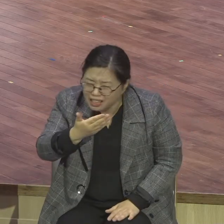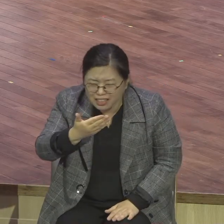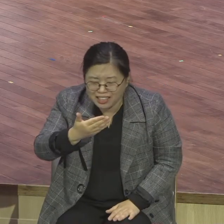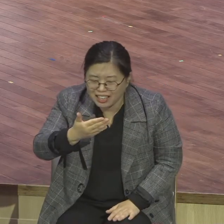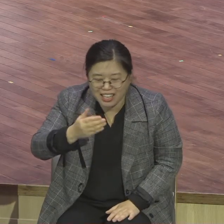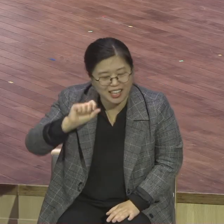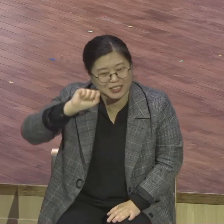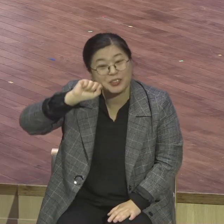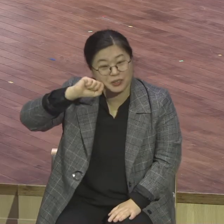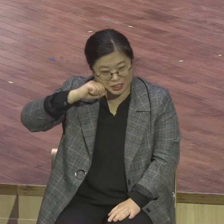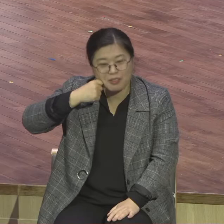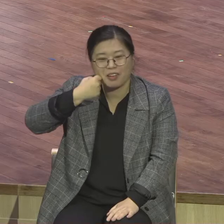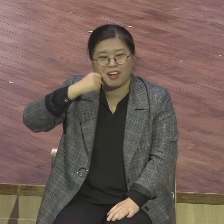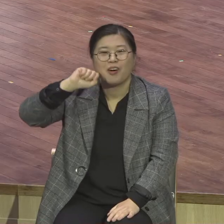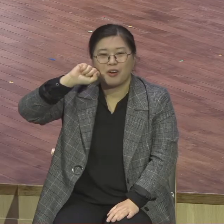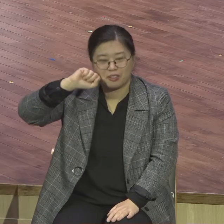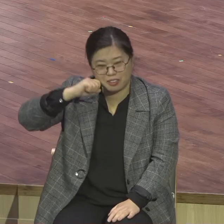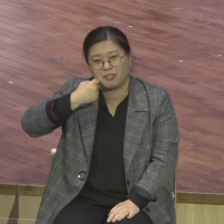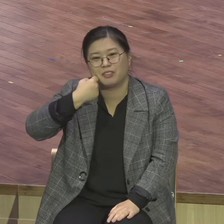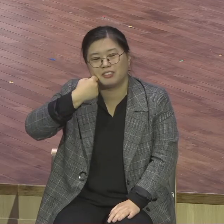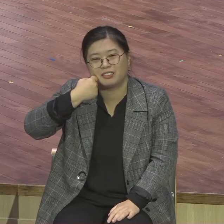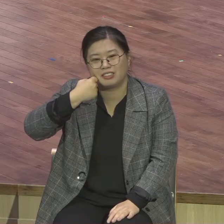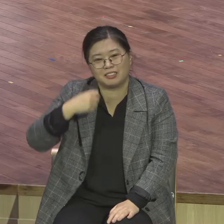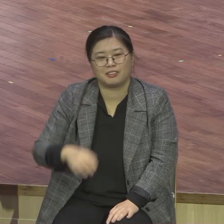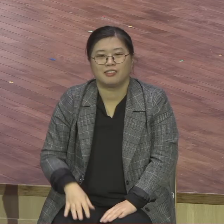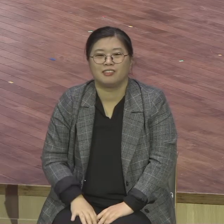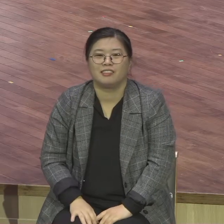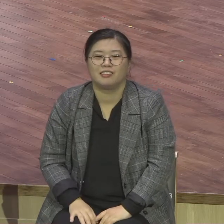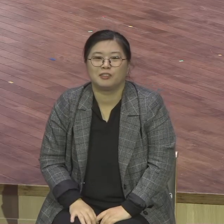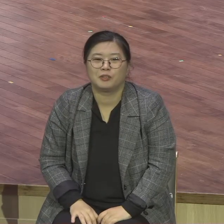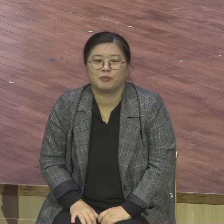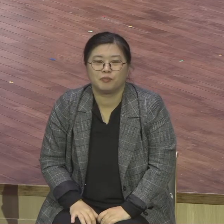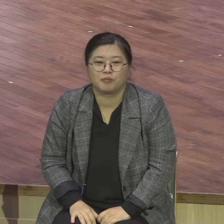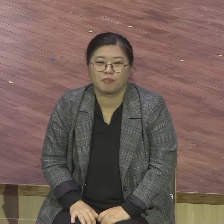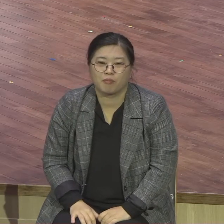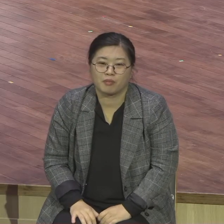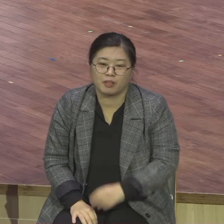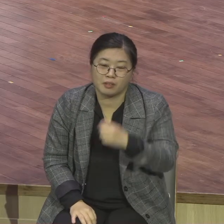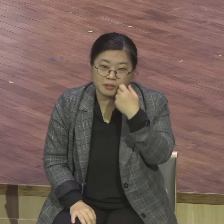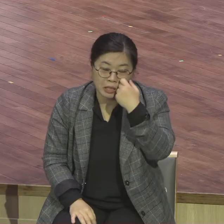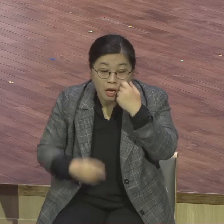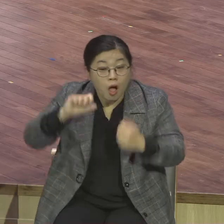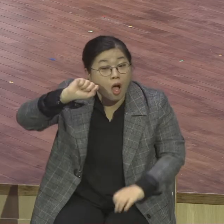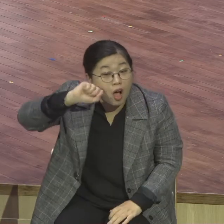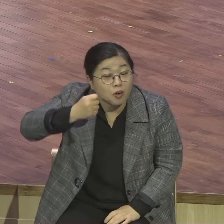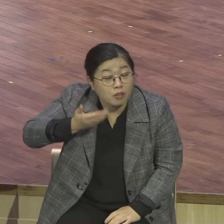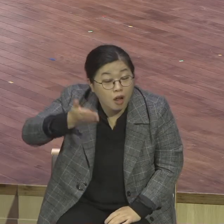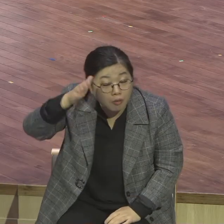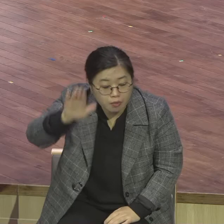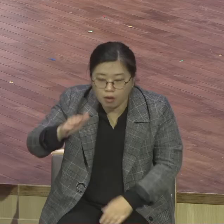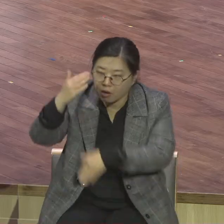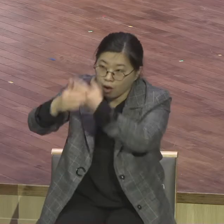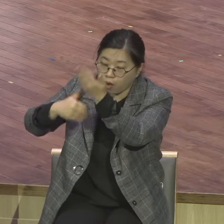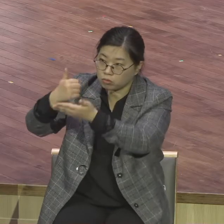말이 쉽지 실제적으로 가능하지 않습니다. 그런데 왜 이렇게